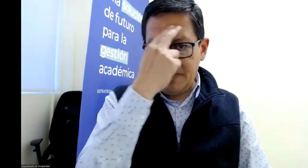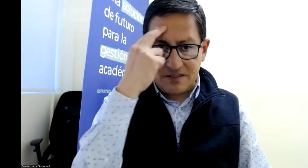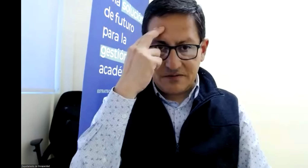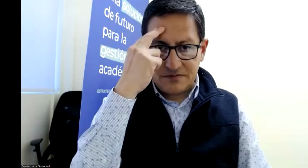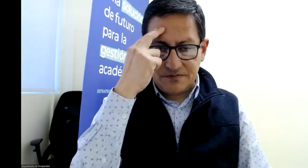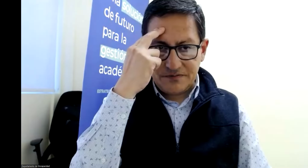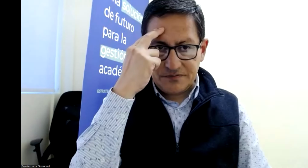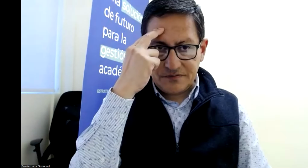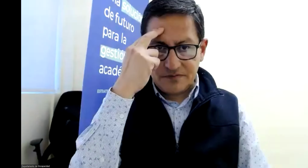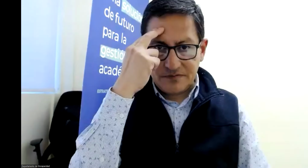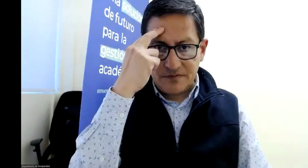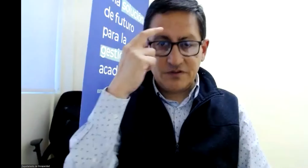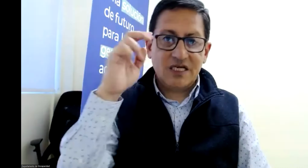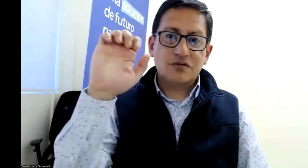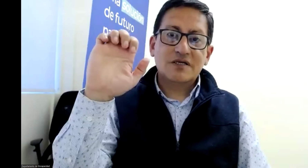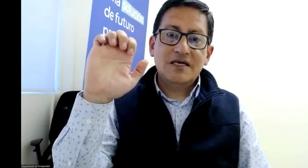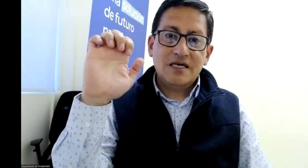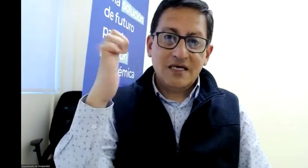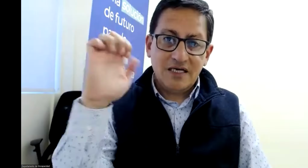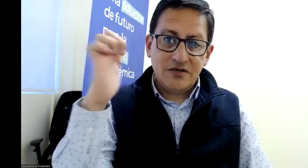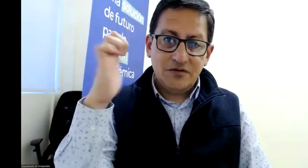marzo. Entonces, tenemos enero,